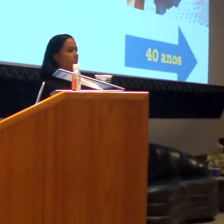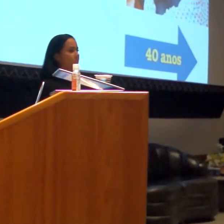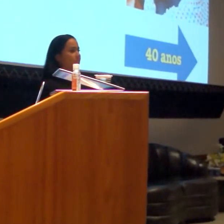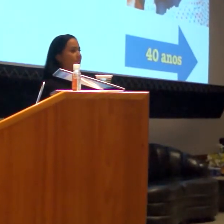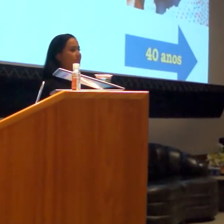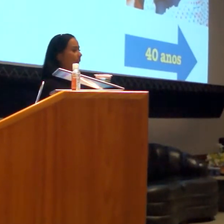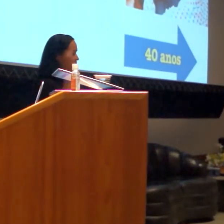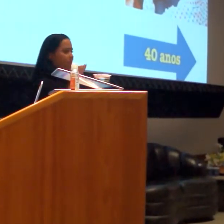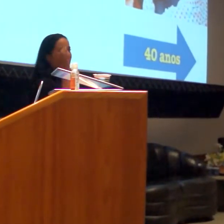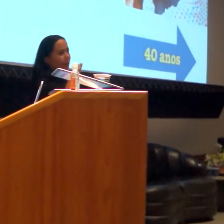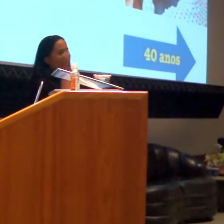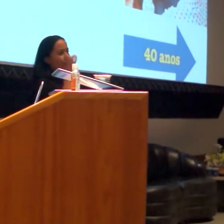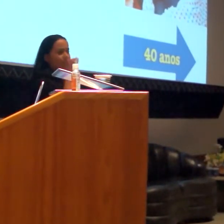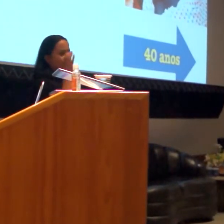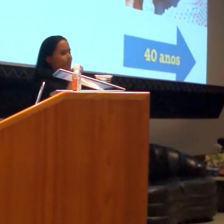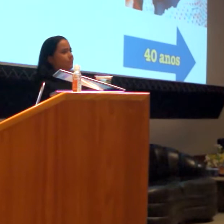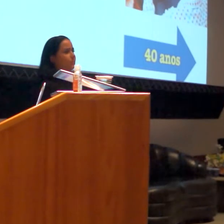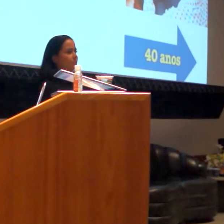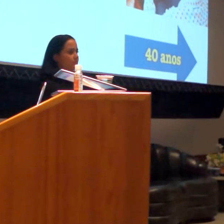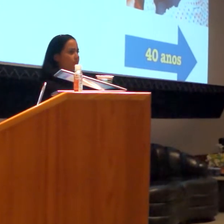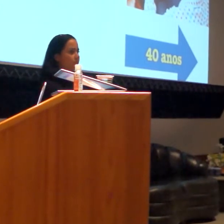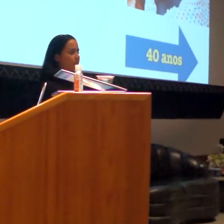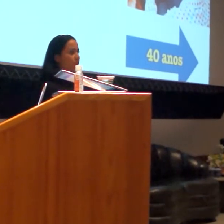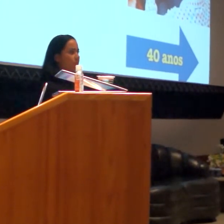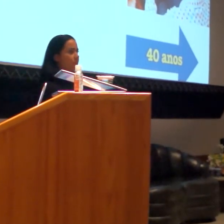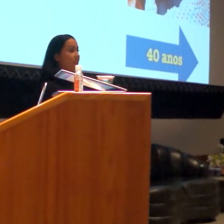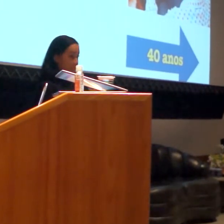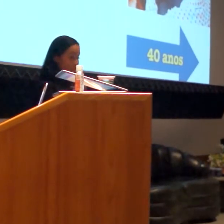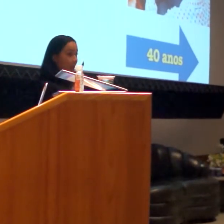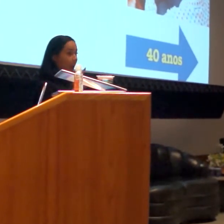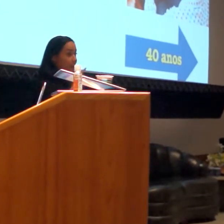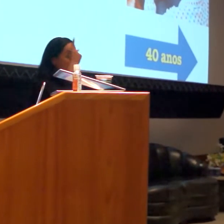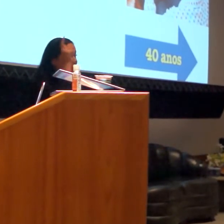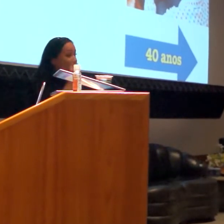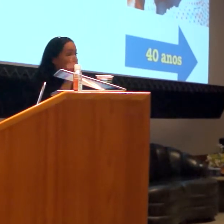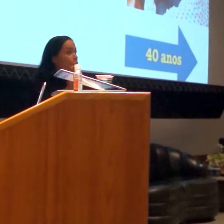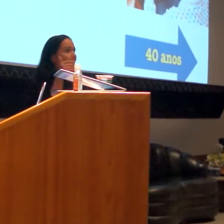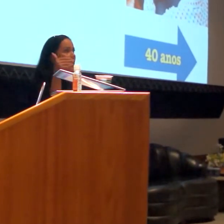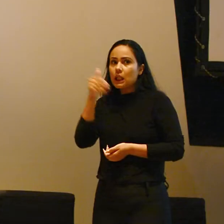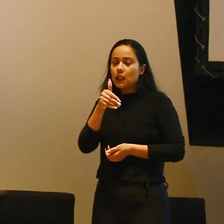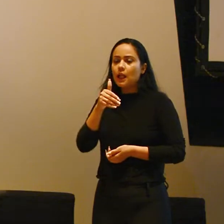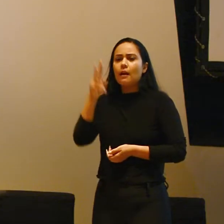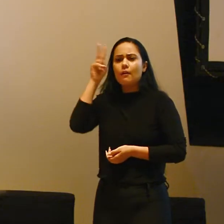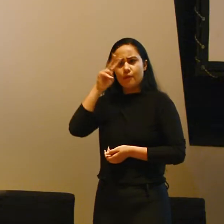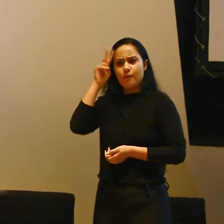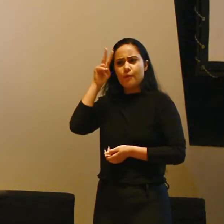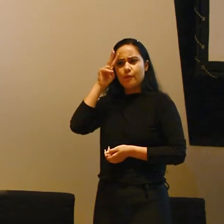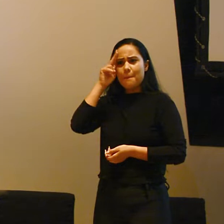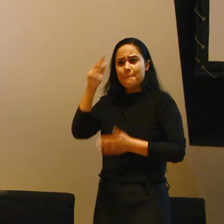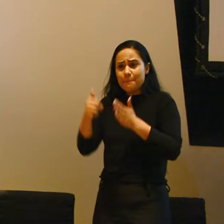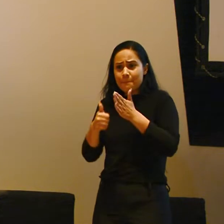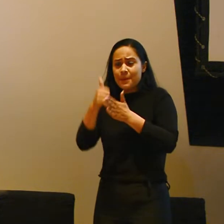É muito rápido, é muito rápido. Existem pessoas aqui que vão se lembrar